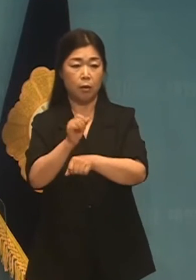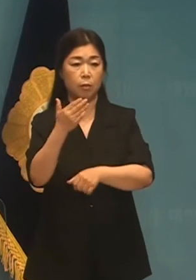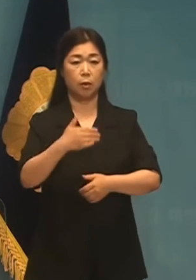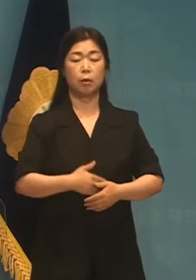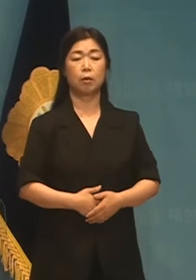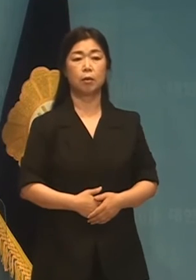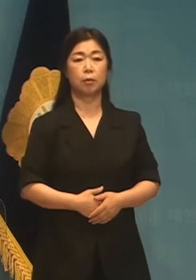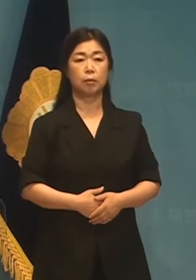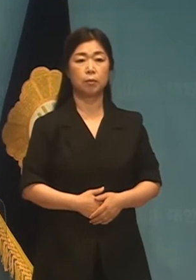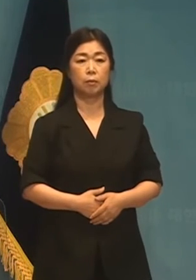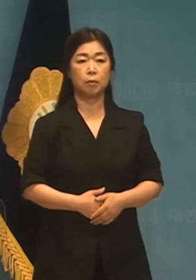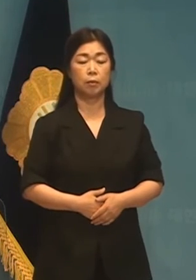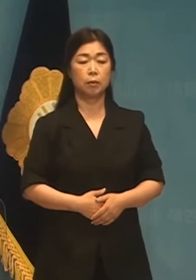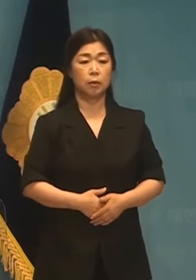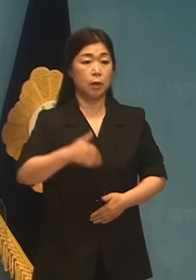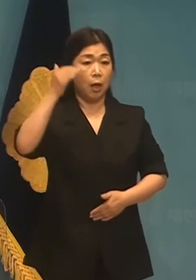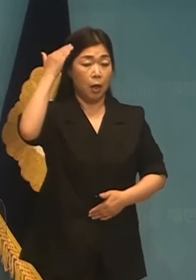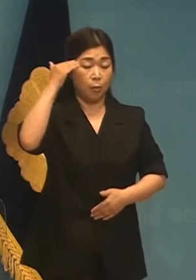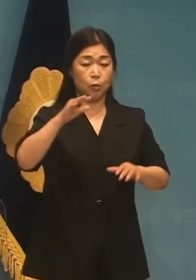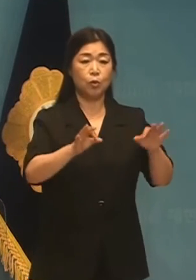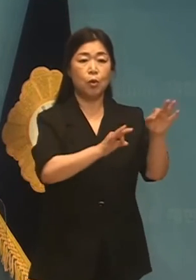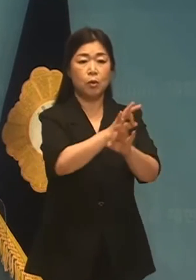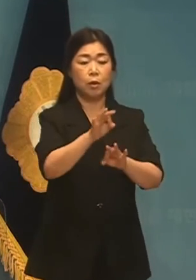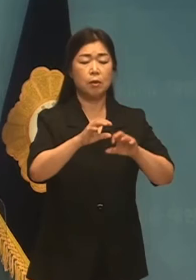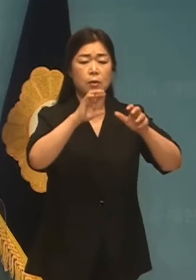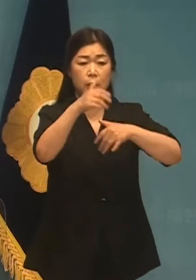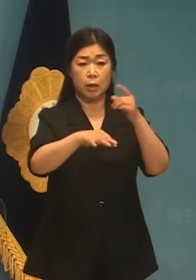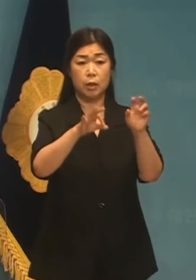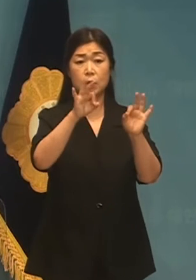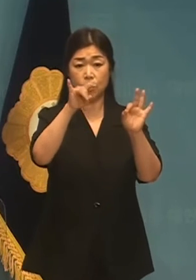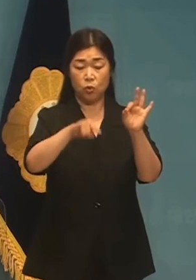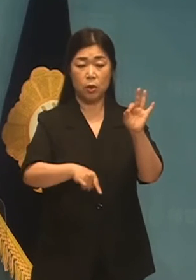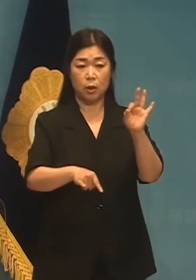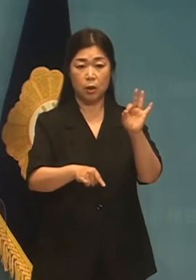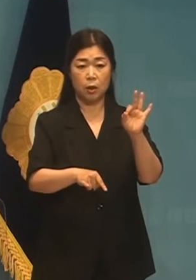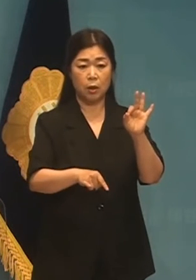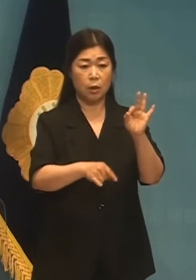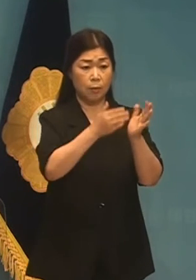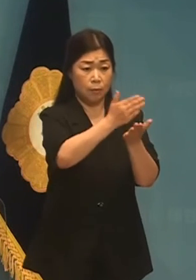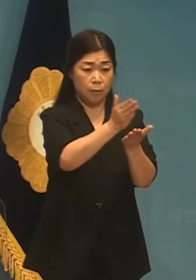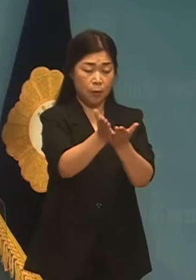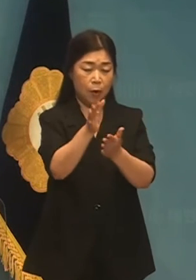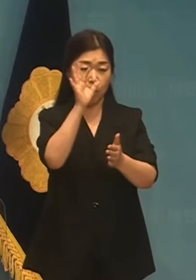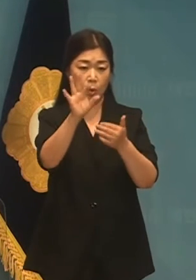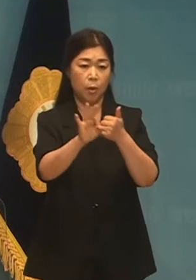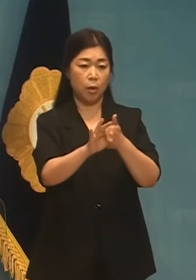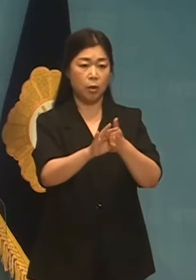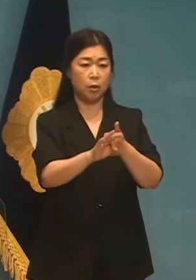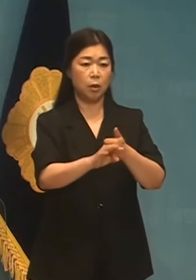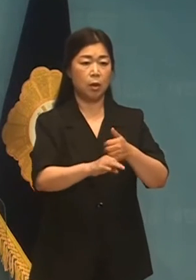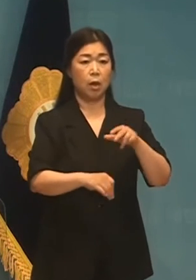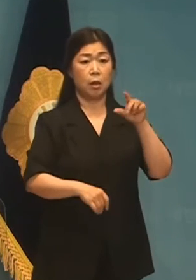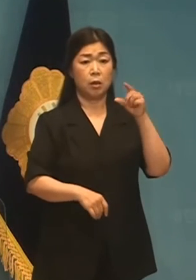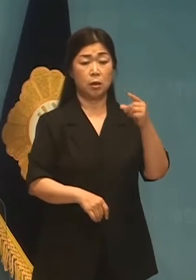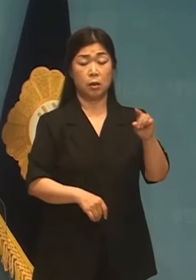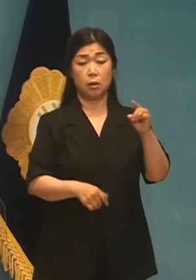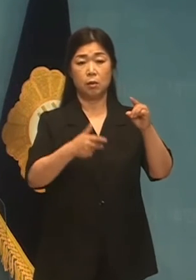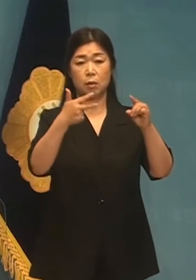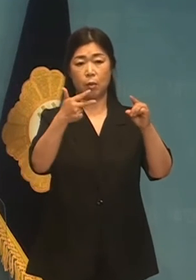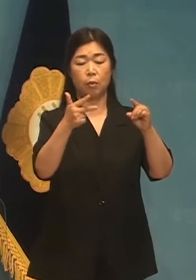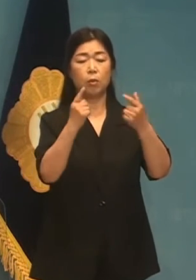합니다. 대한민국의 경제는 세계 10위권이며 여러 경제 지표에서 이미 G7을 능가하고